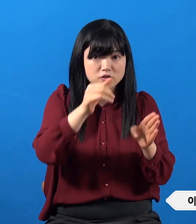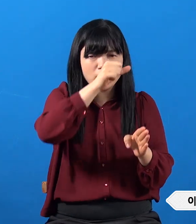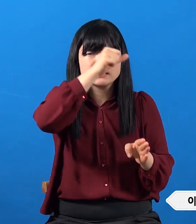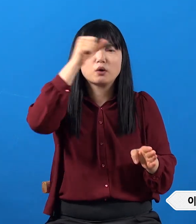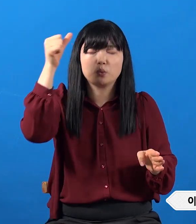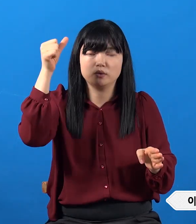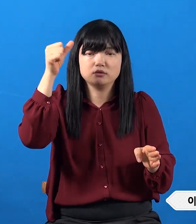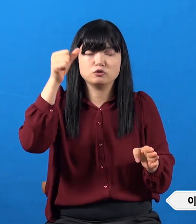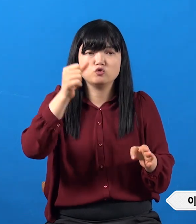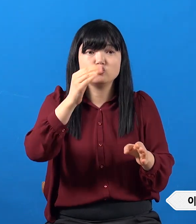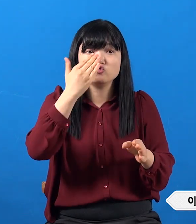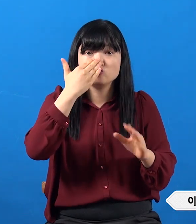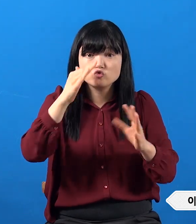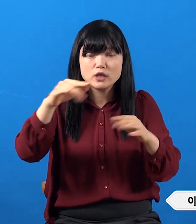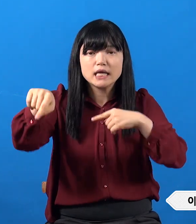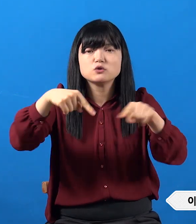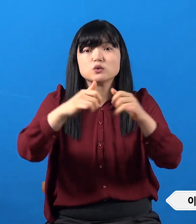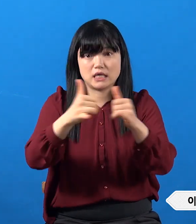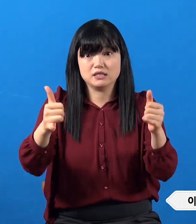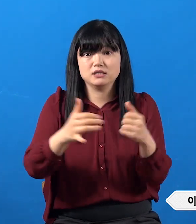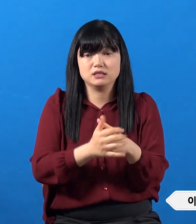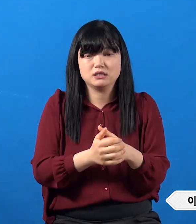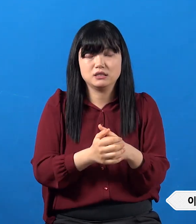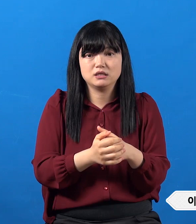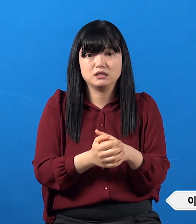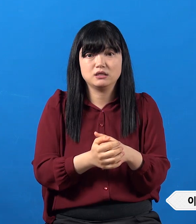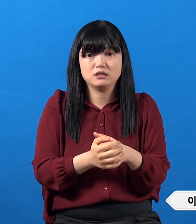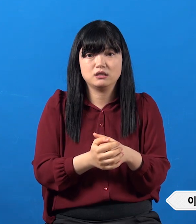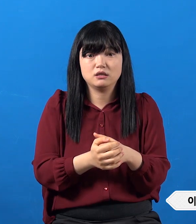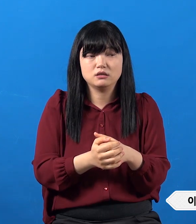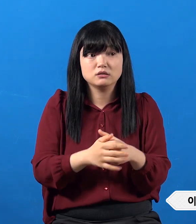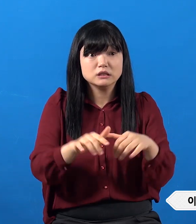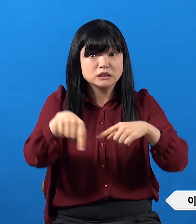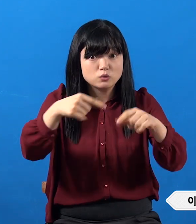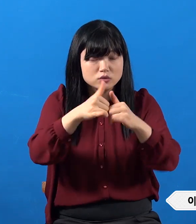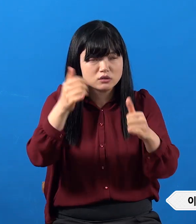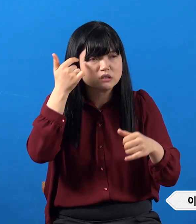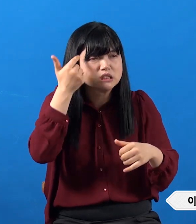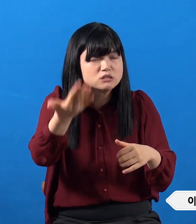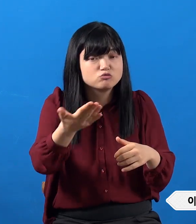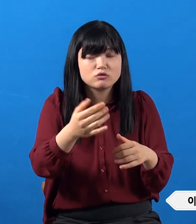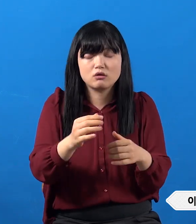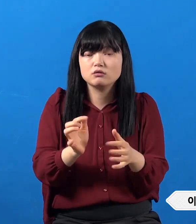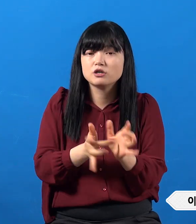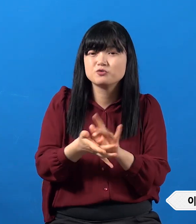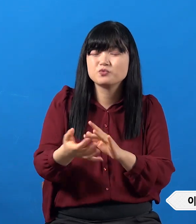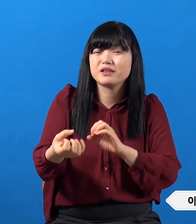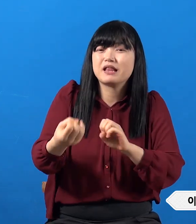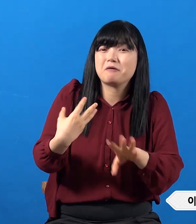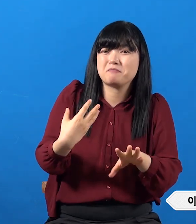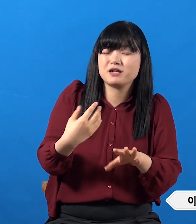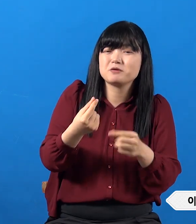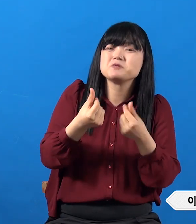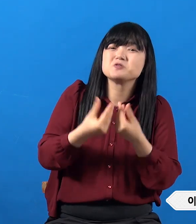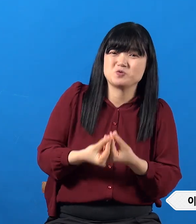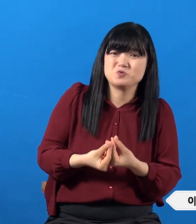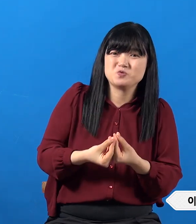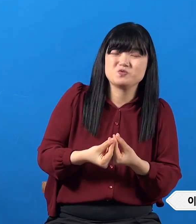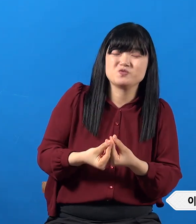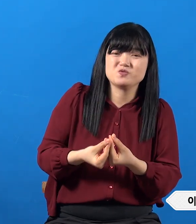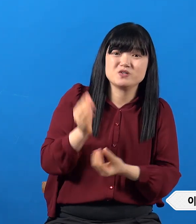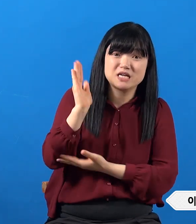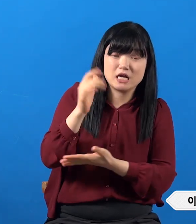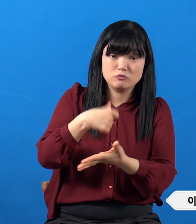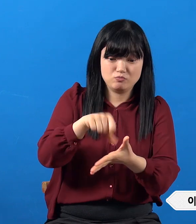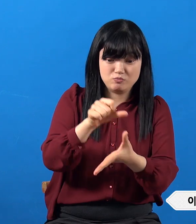장로들, 그러니까 유대의 지도자들이에요. 이런 지도자들의 질문에 대답하기 위해서 예수님이 하신 비유의 말씀이